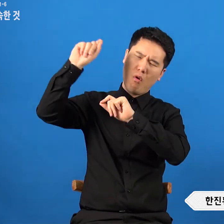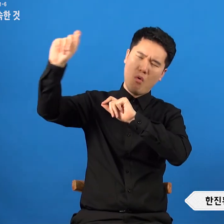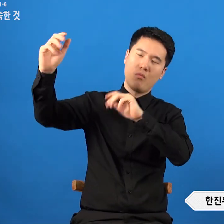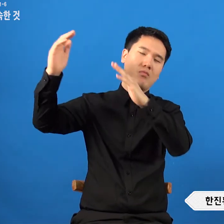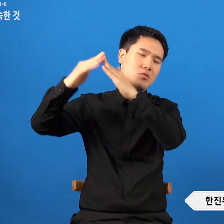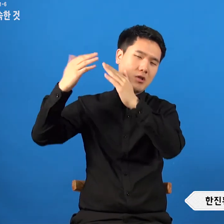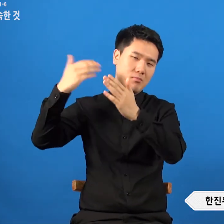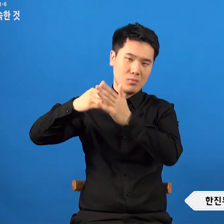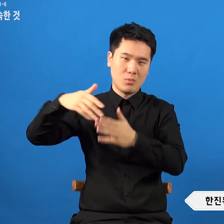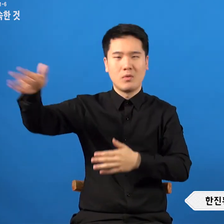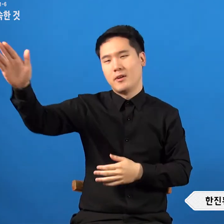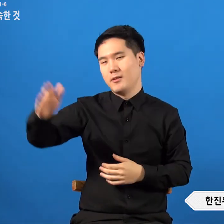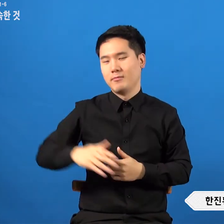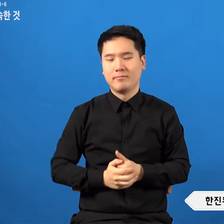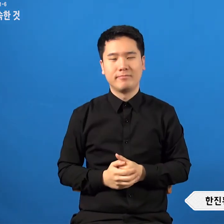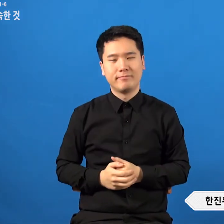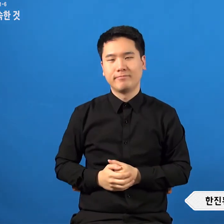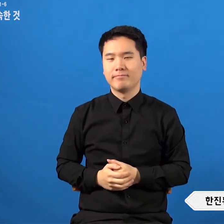영원한 집으로 돌아갔습니다.